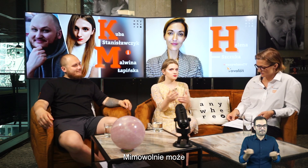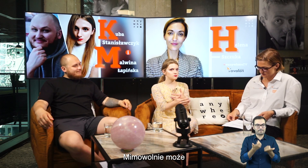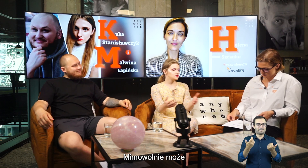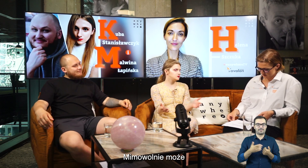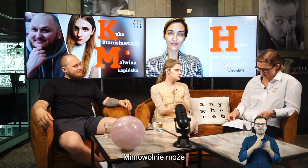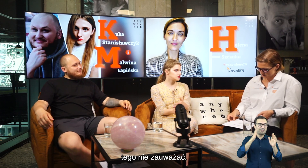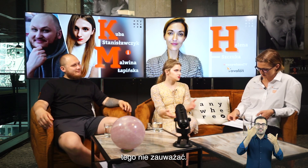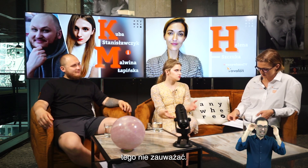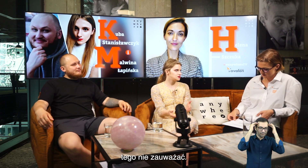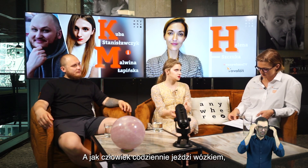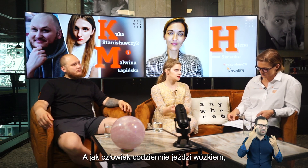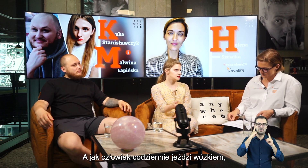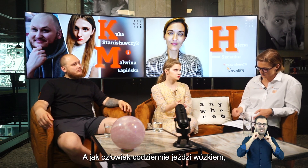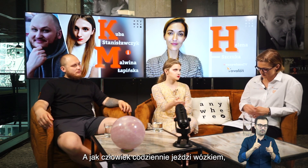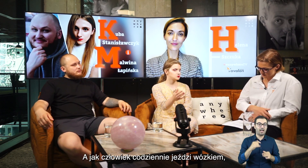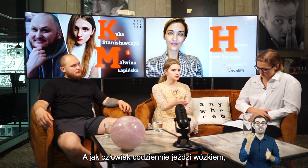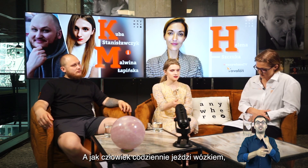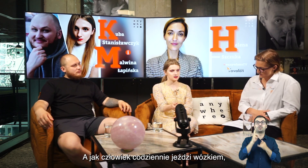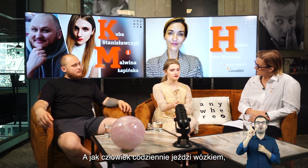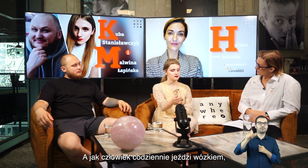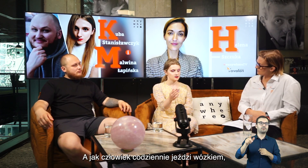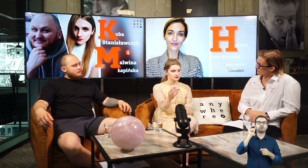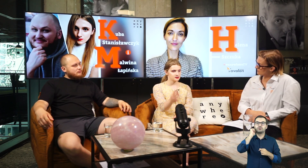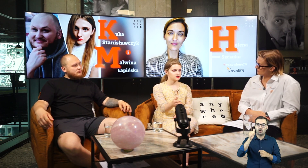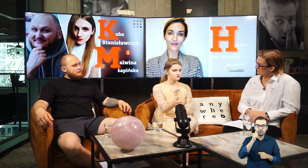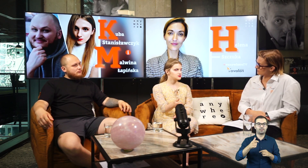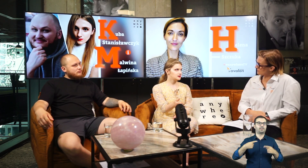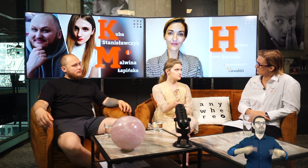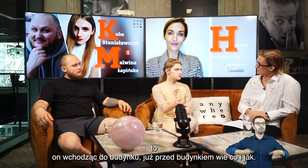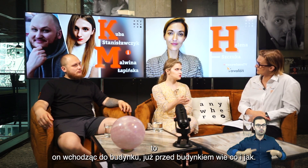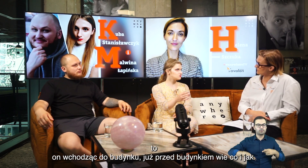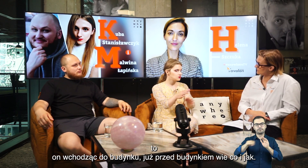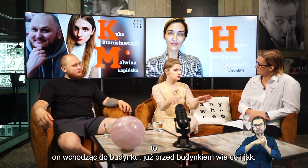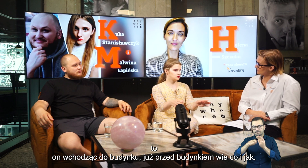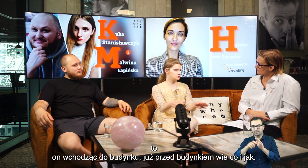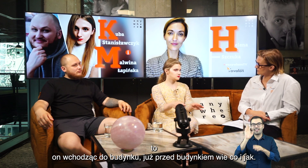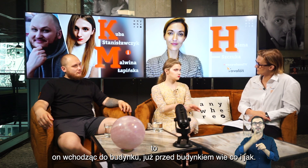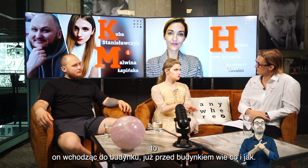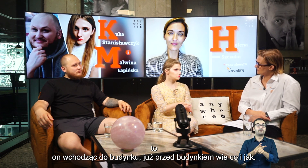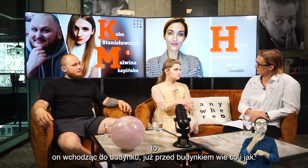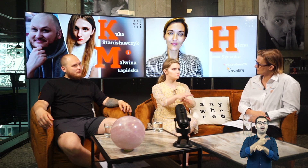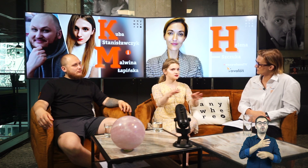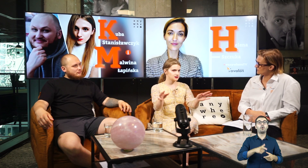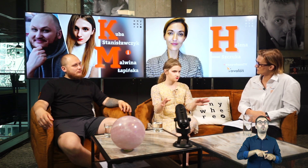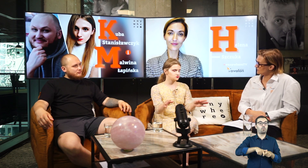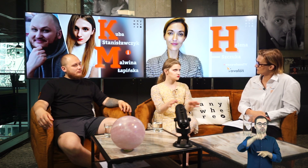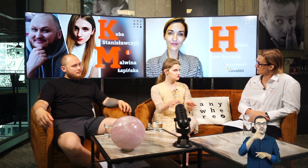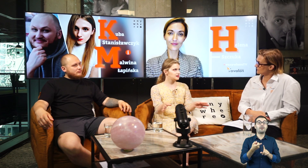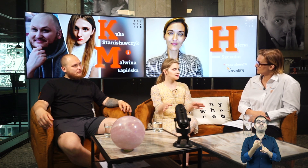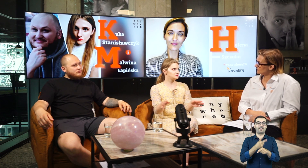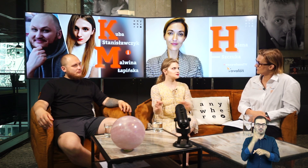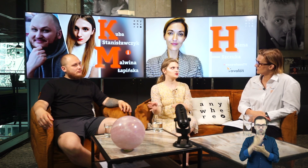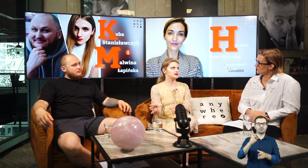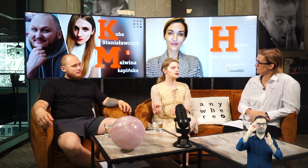jakby mimowolnie może tego nie zauważyć, a jak ktoś codziennie jeździ wózkiem, to on wchodząc do budynku przed już